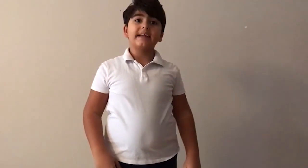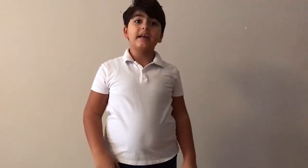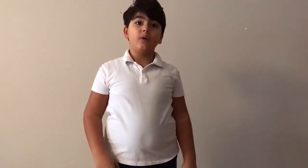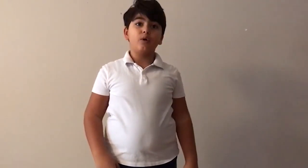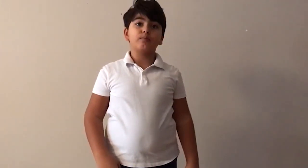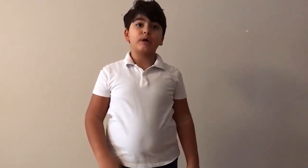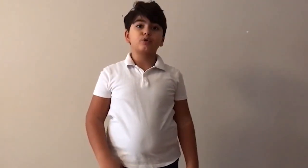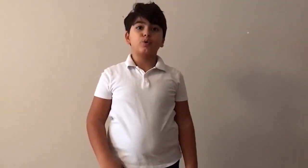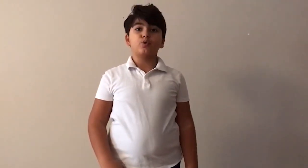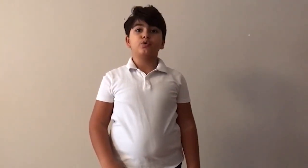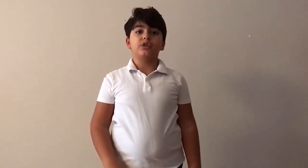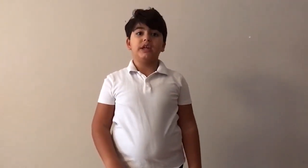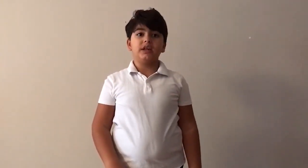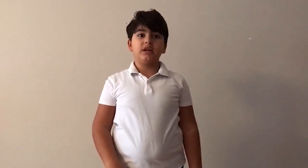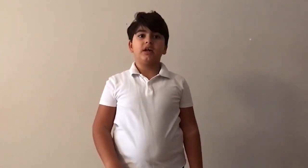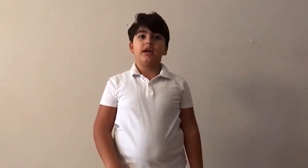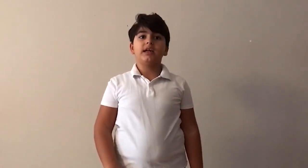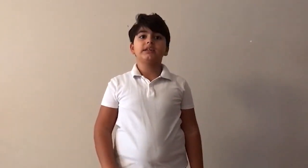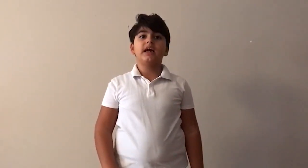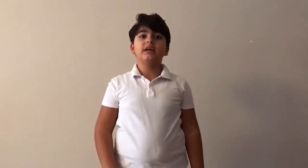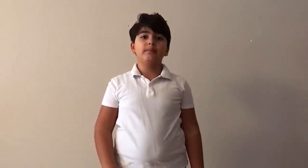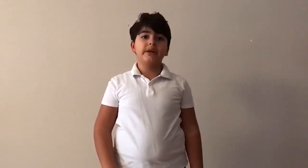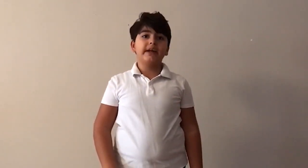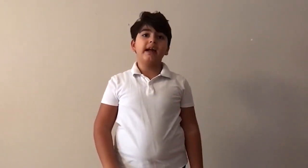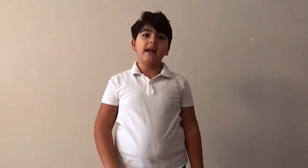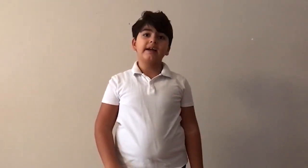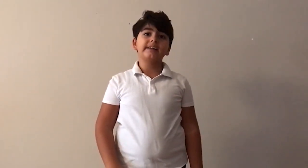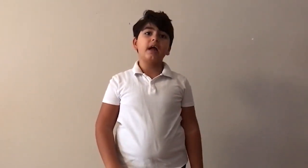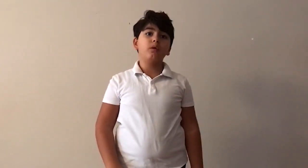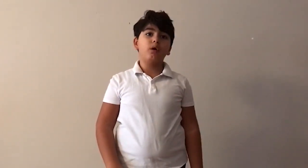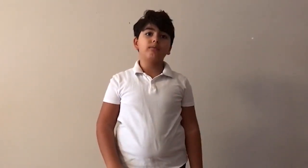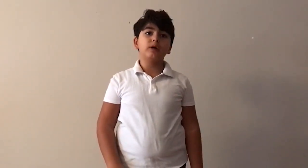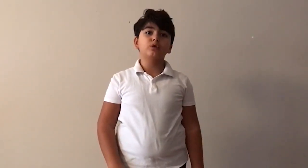Engelli olmak sorun değil. Engelli bireye engel olmak